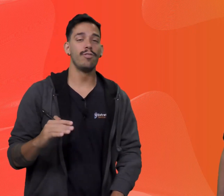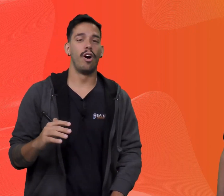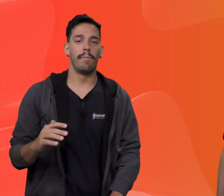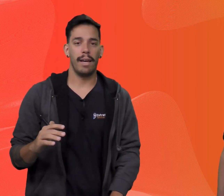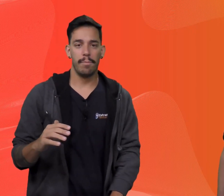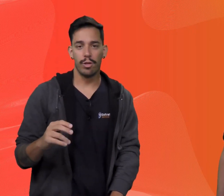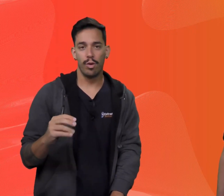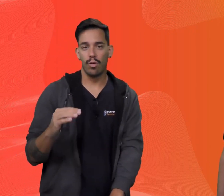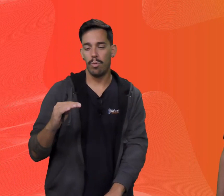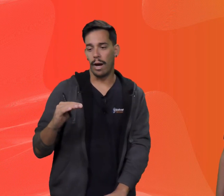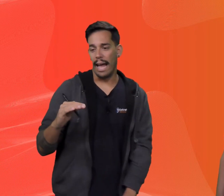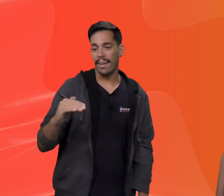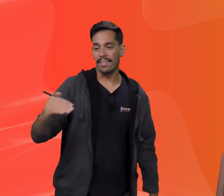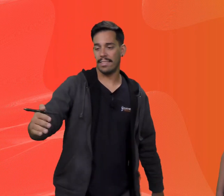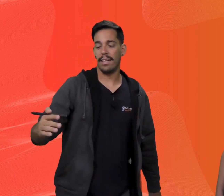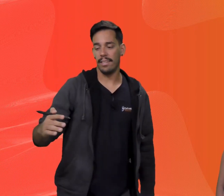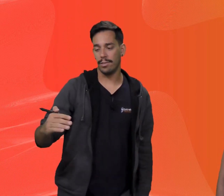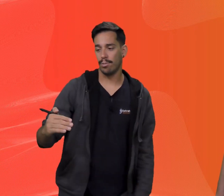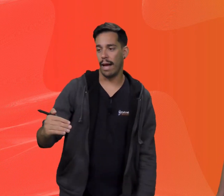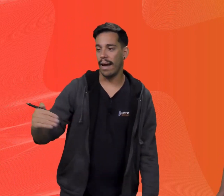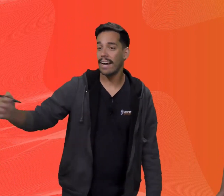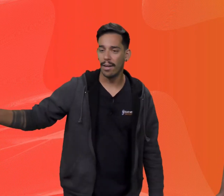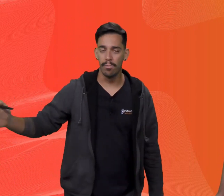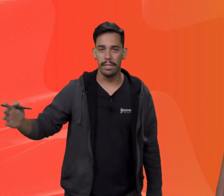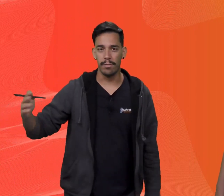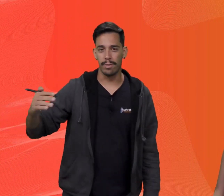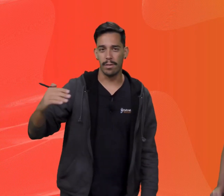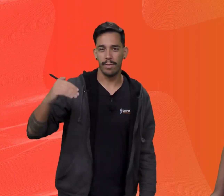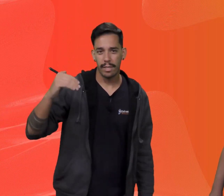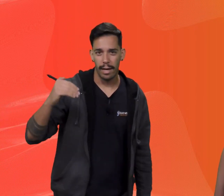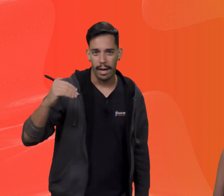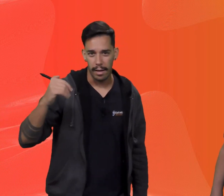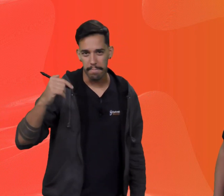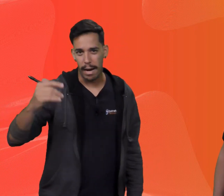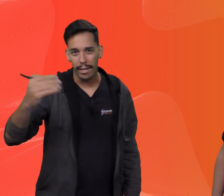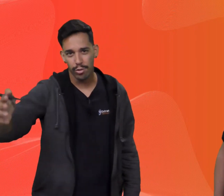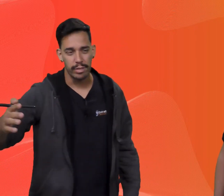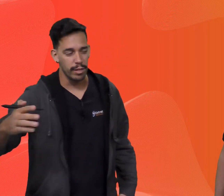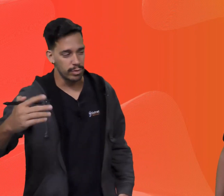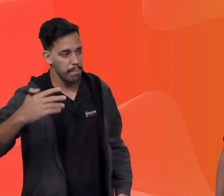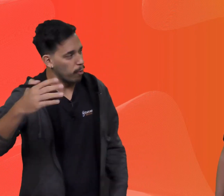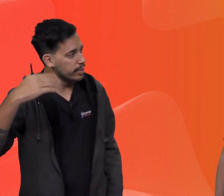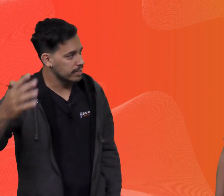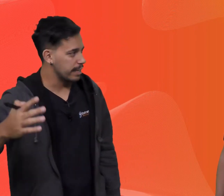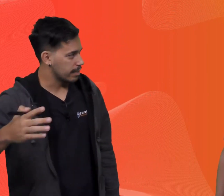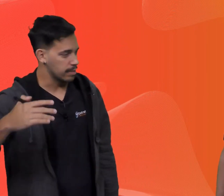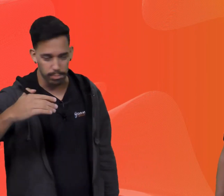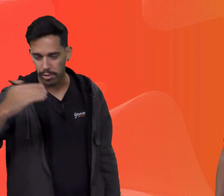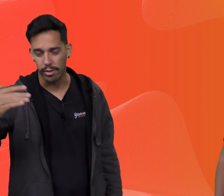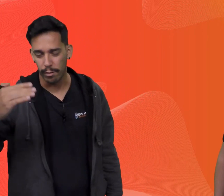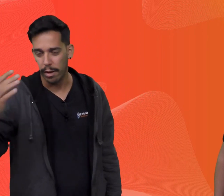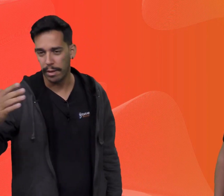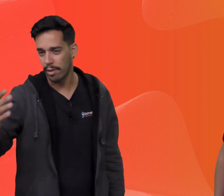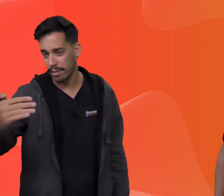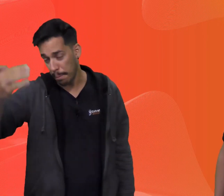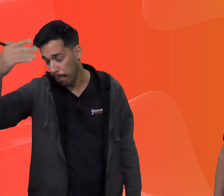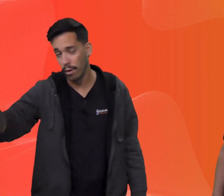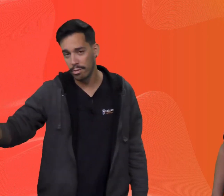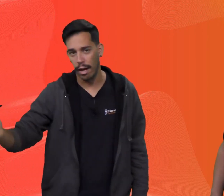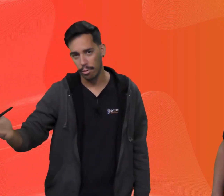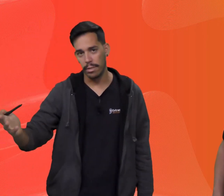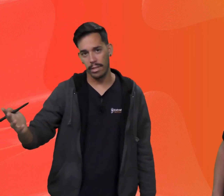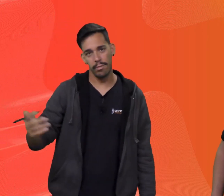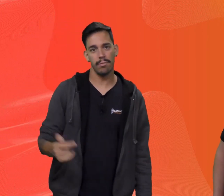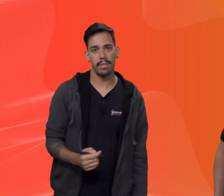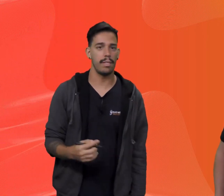nem deu nome, ele botou como ECA-silício, ECA-alumínio, que significa embaixo de ou depois de, né? Tipo assim, tem um elemento ali